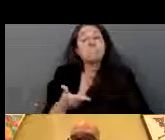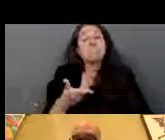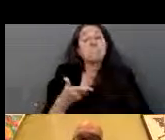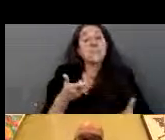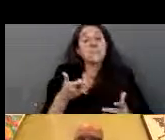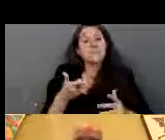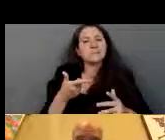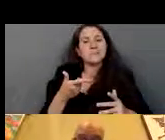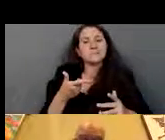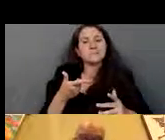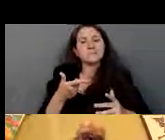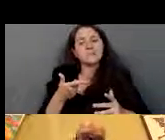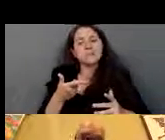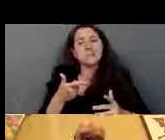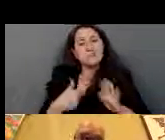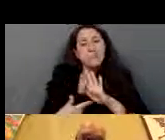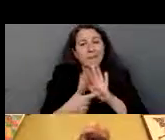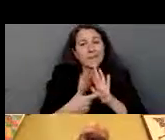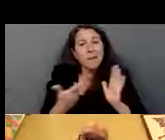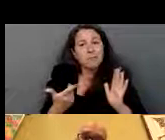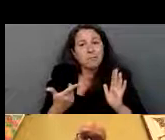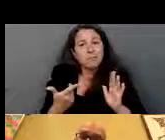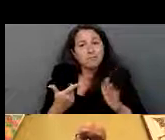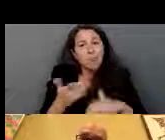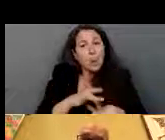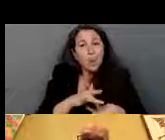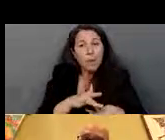et le capacitif. Parce que, bon, premièrement,